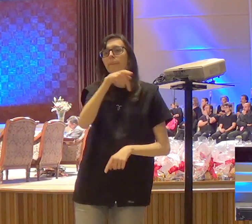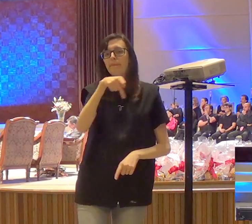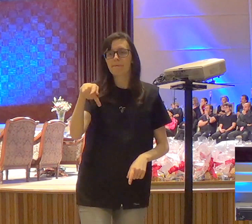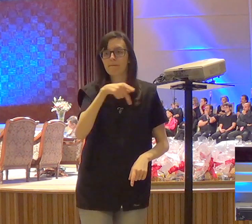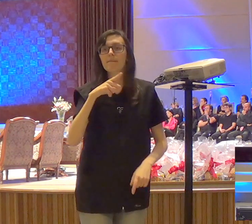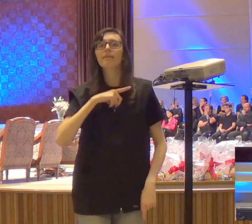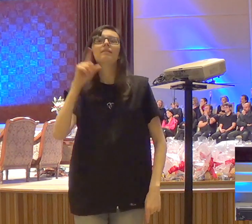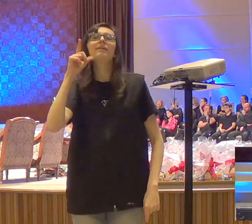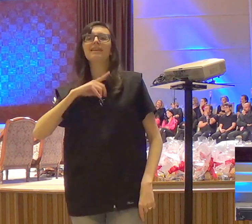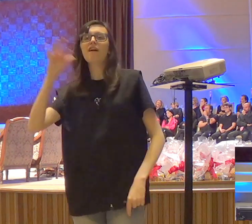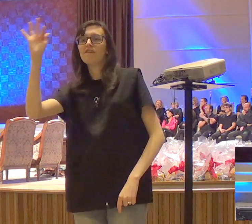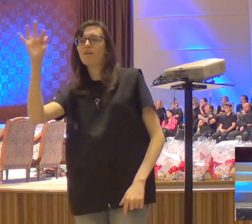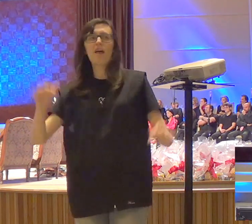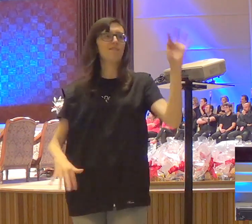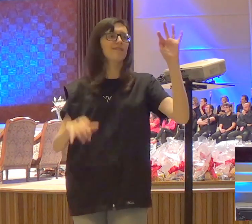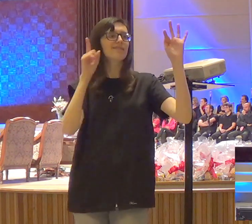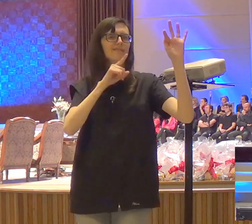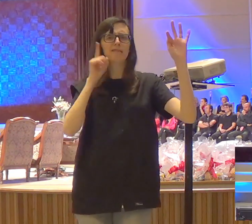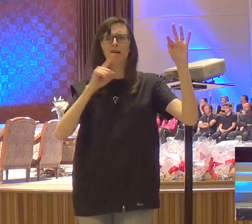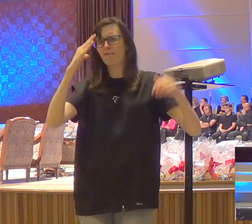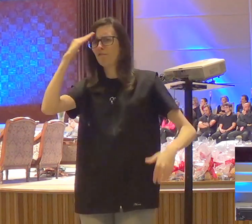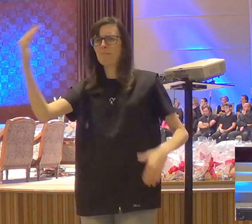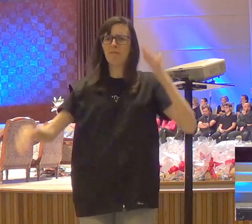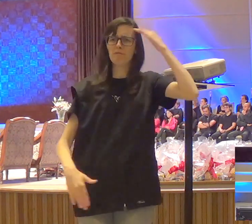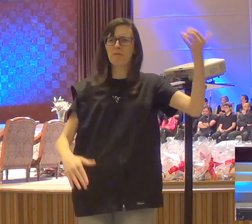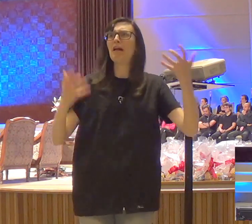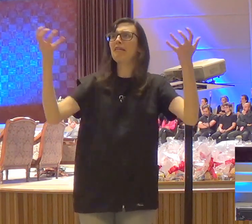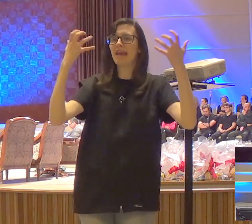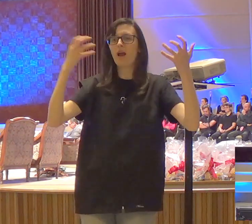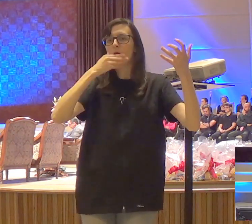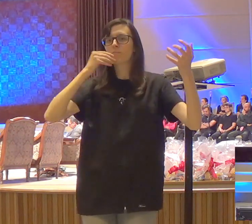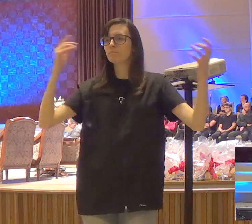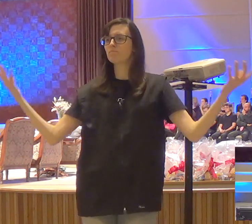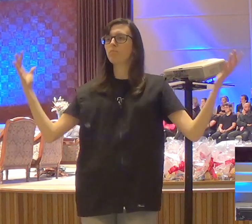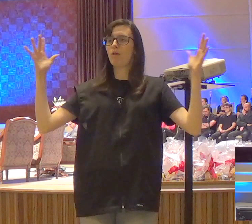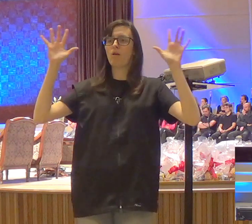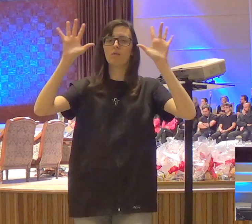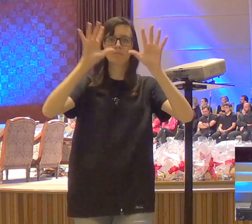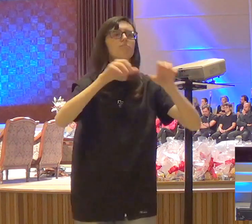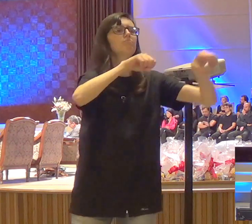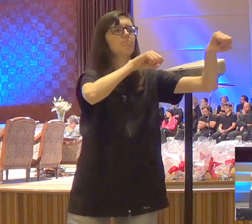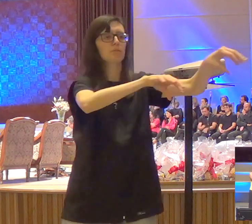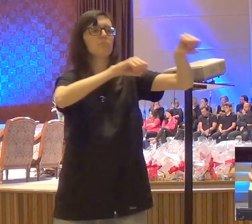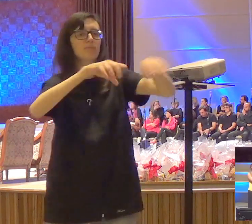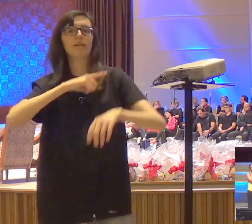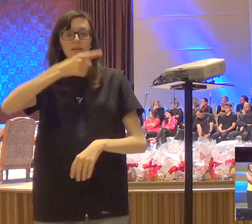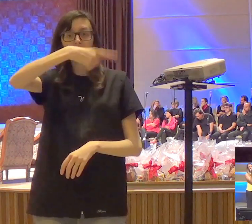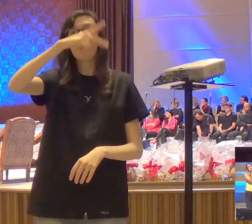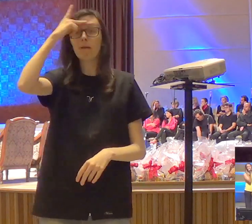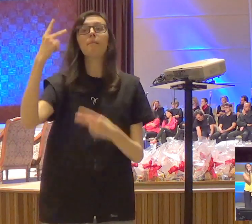de Harvard e de Stanford. We teach inmates how to prepare for employment after they get out of prison. E eles ensinam